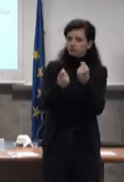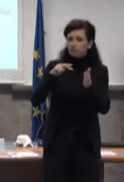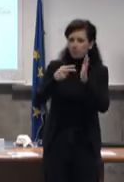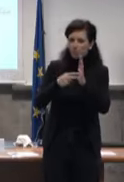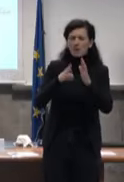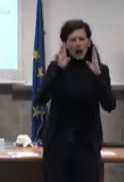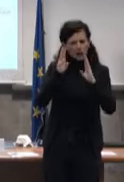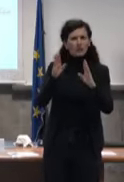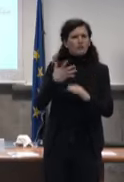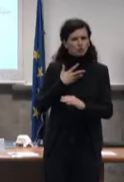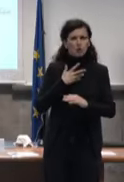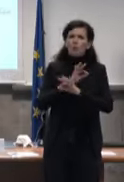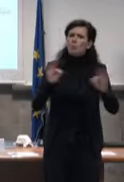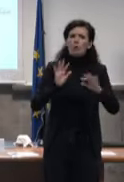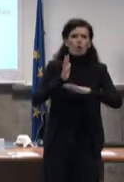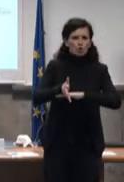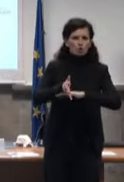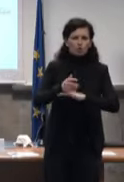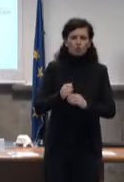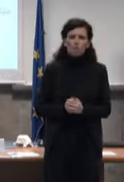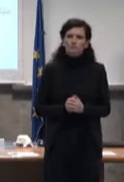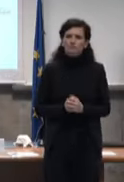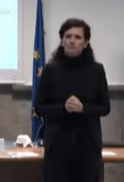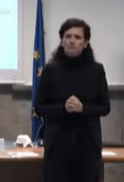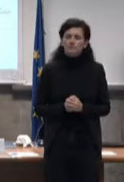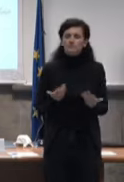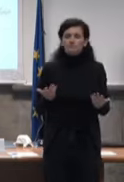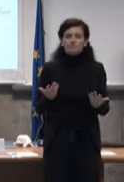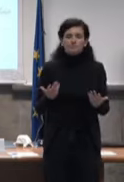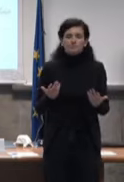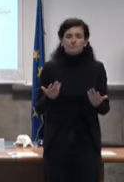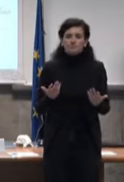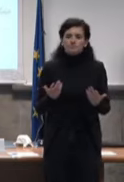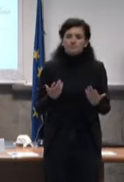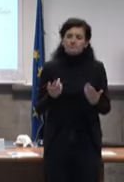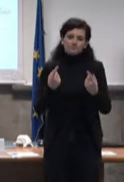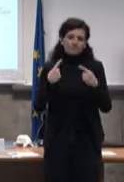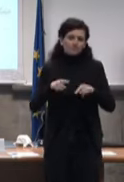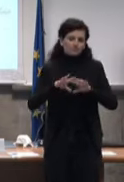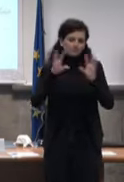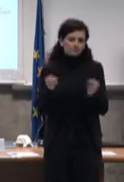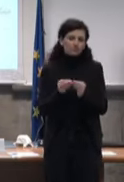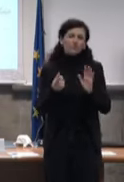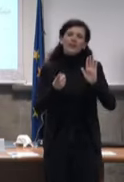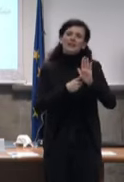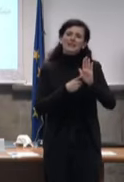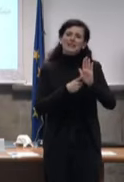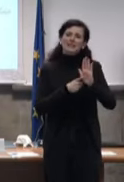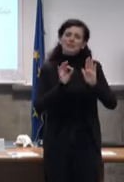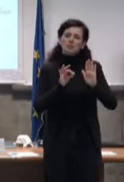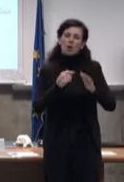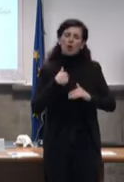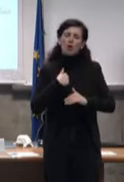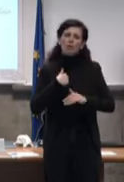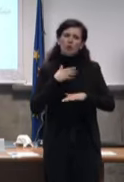capacità di intervenire questo senso questo è il contributo che dal punto di vista dei diritti noi ci sentiamo